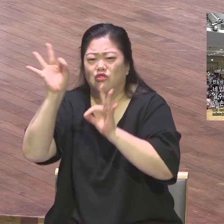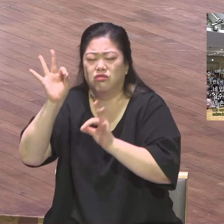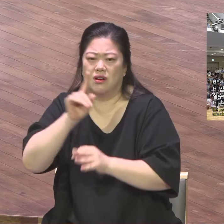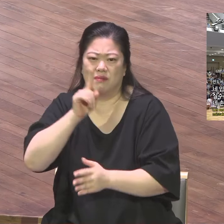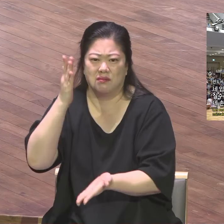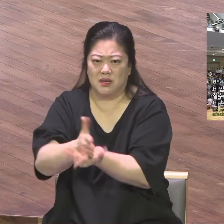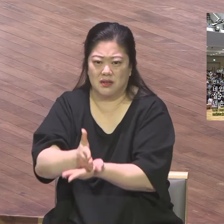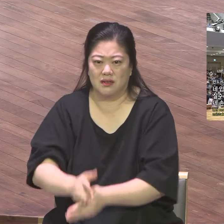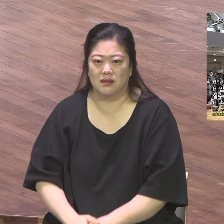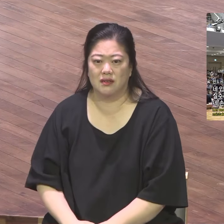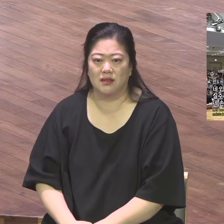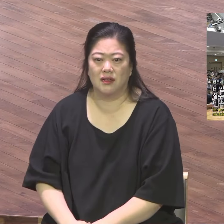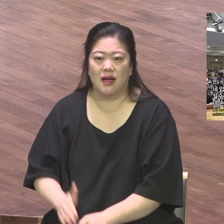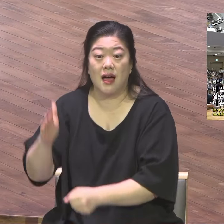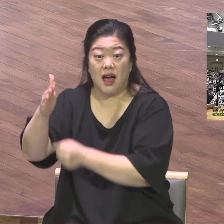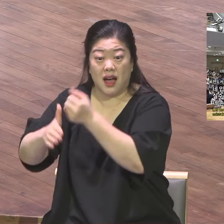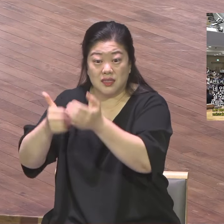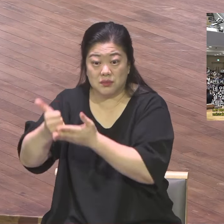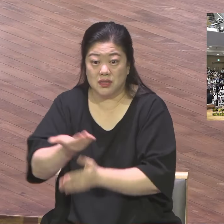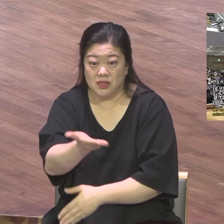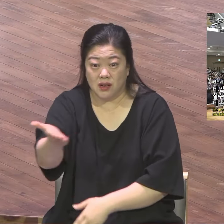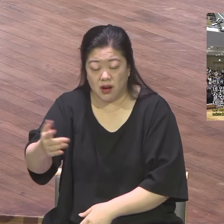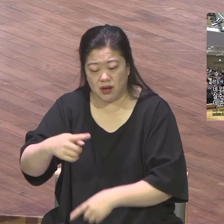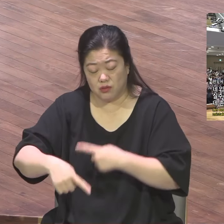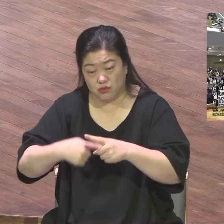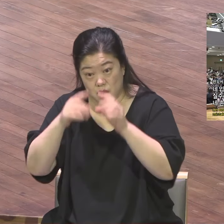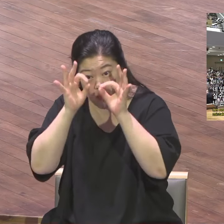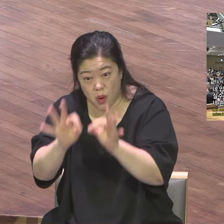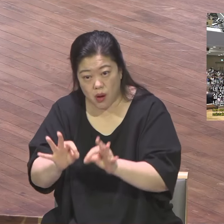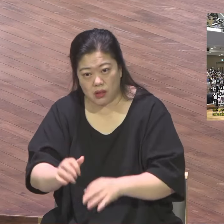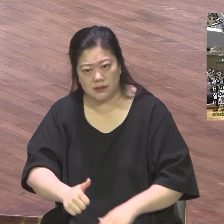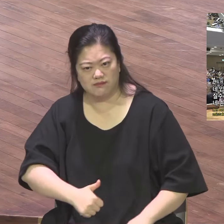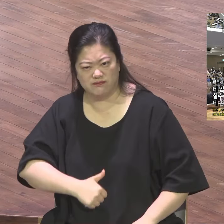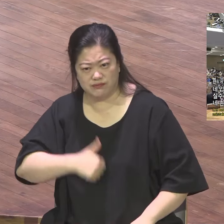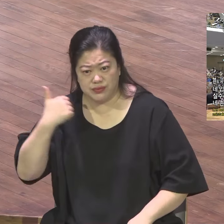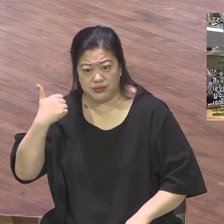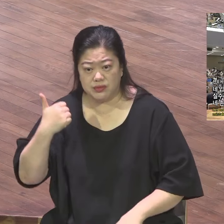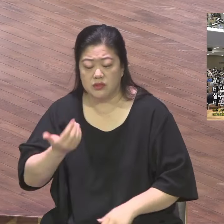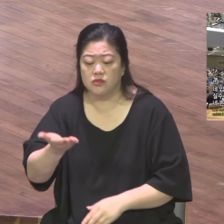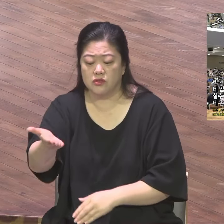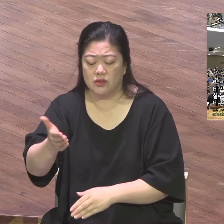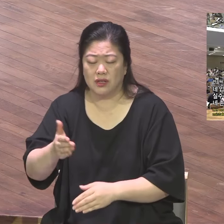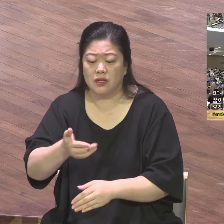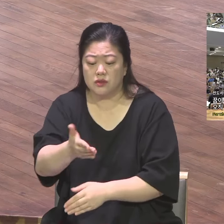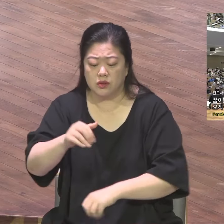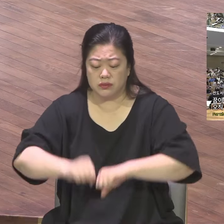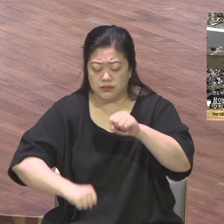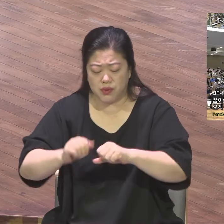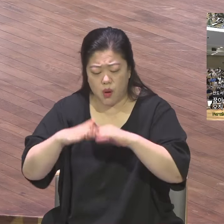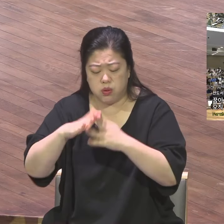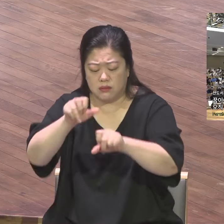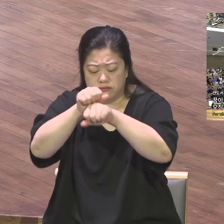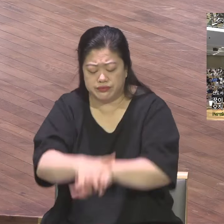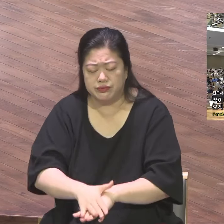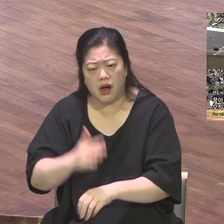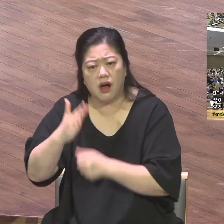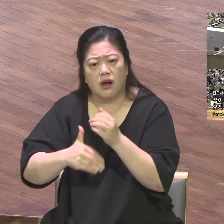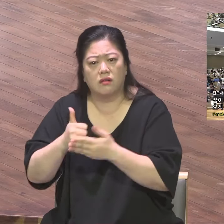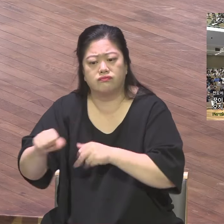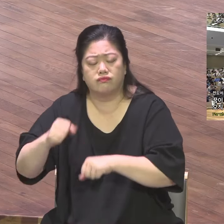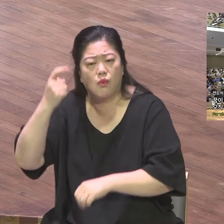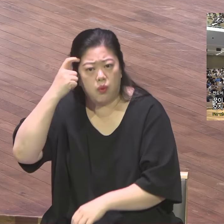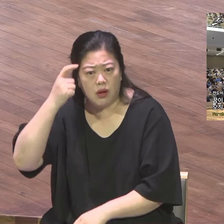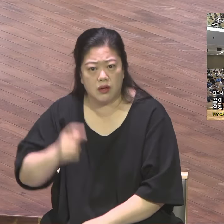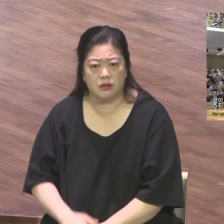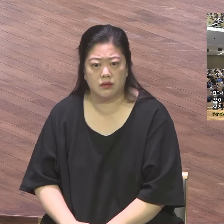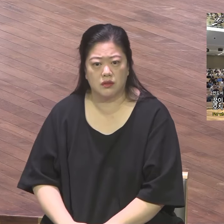어찌 하나님께서 내 목소리로 말미암아 진노하사 내 손으로 한 것을 멸하시게 하랴. 같이 읽읍시다. 꿈이